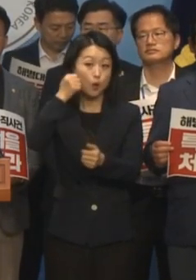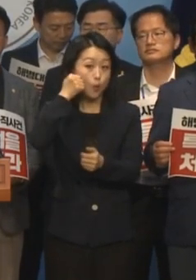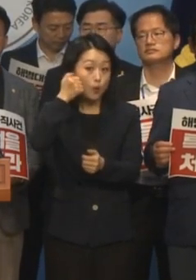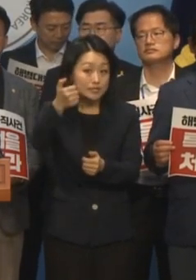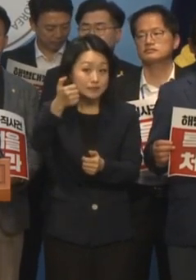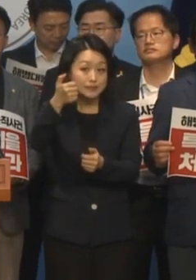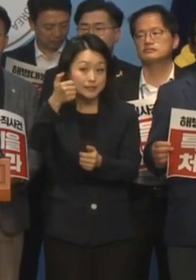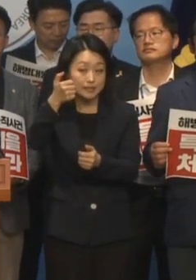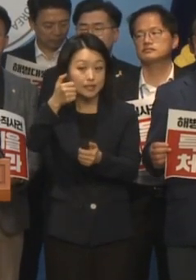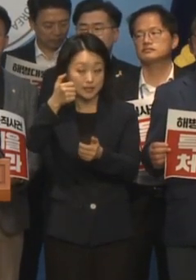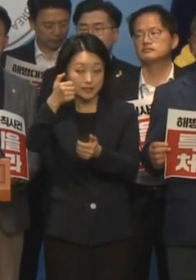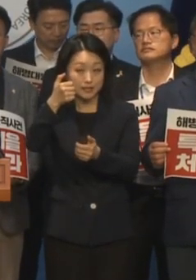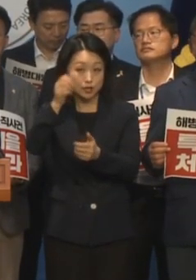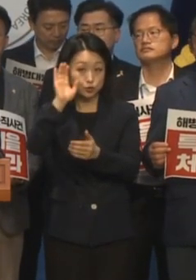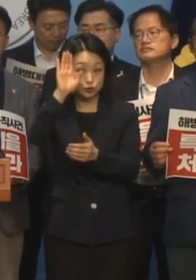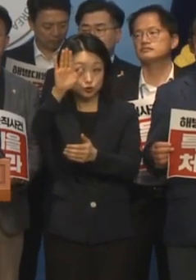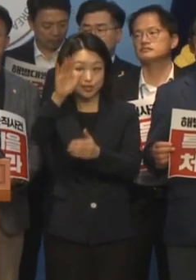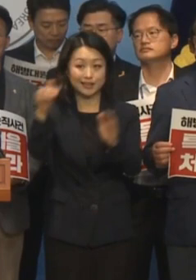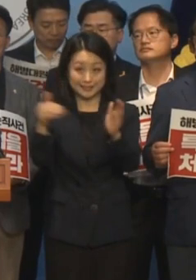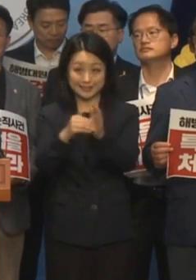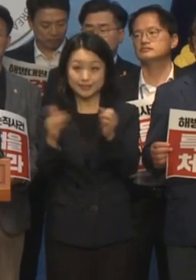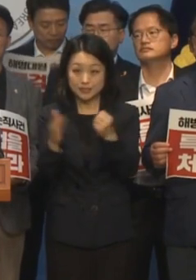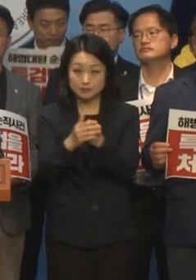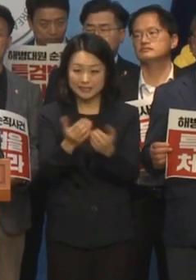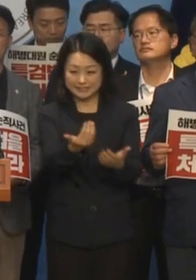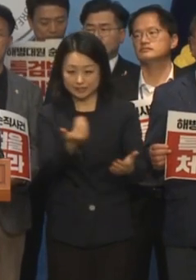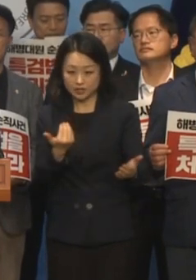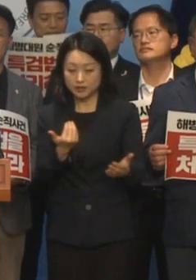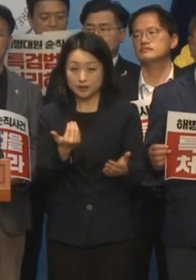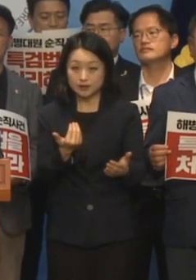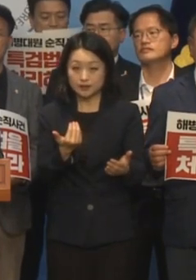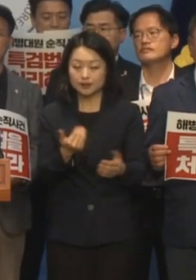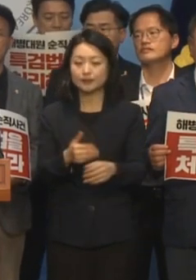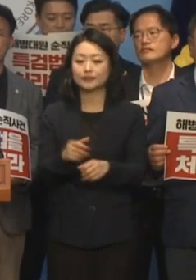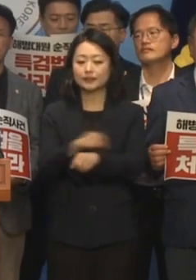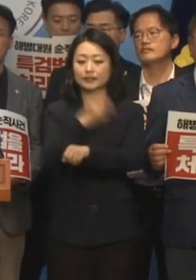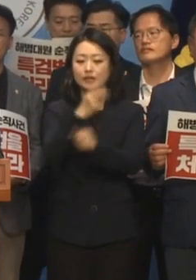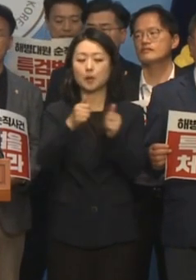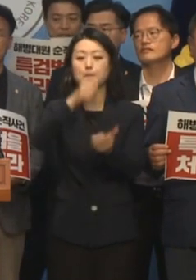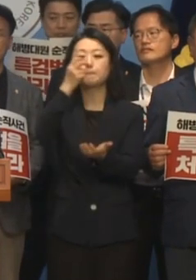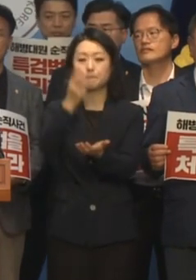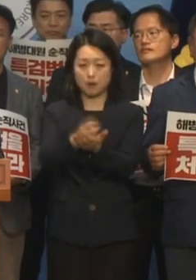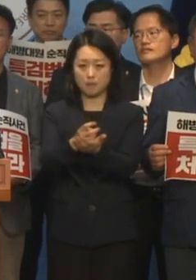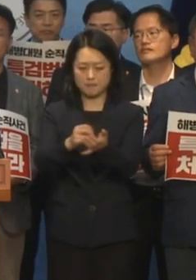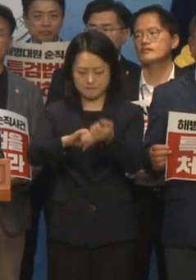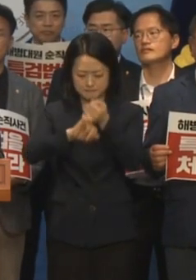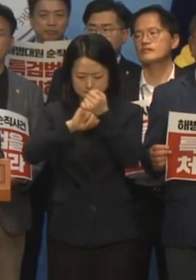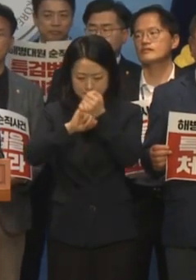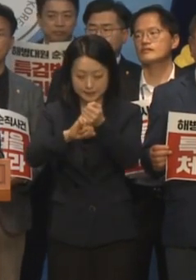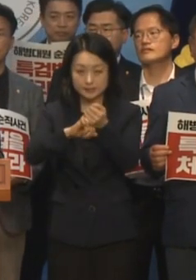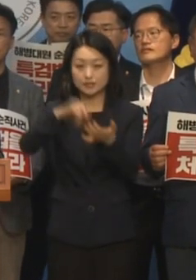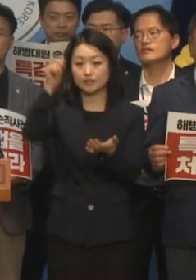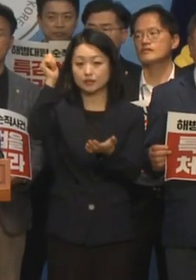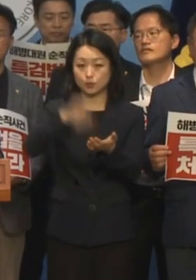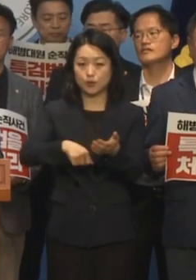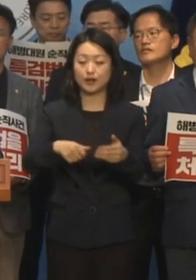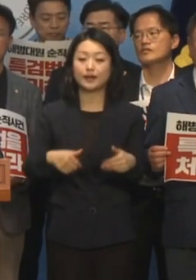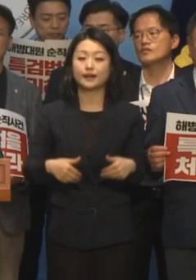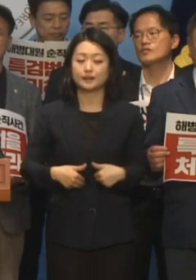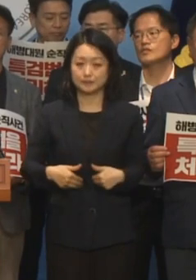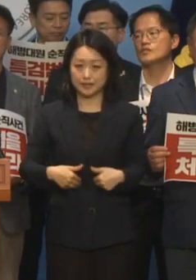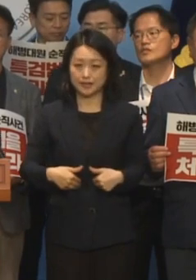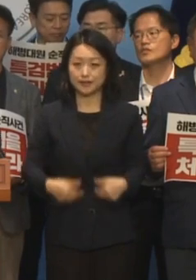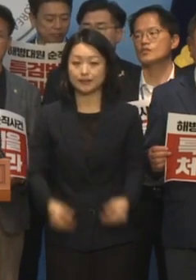남았습니다. 이 기간 동안에 최상병 특검법을 반드시 통과시켜야 합니다.